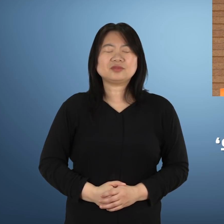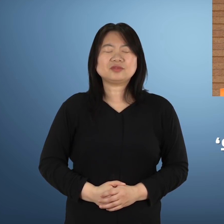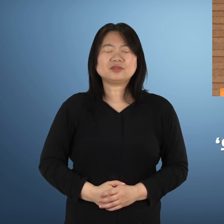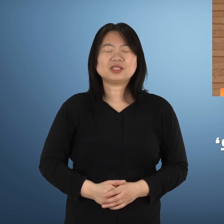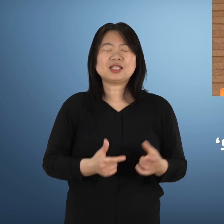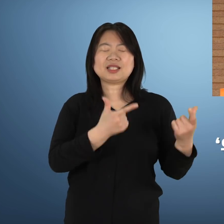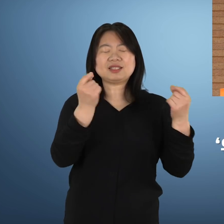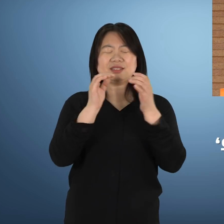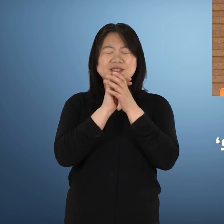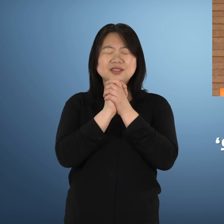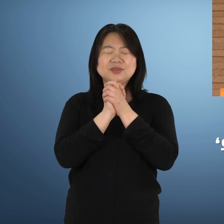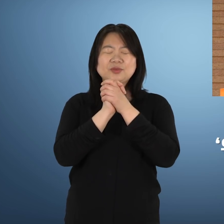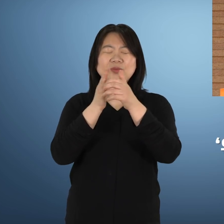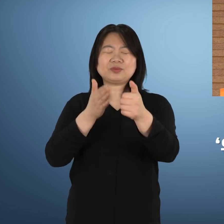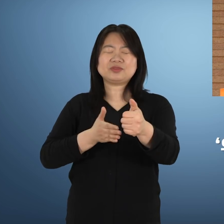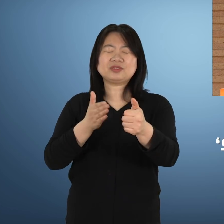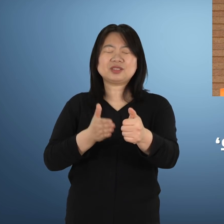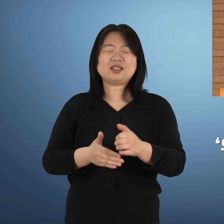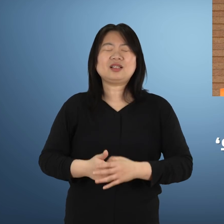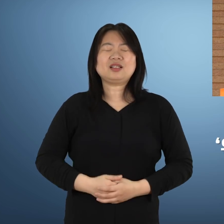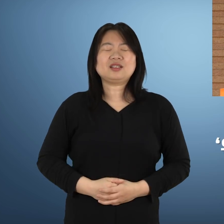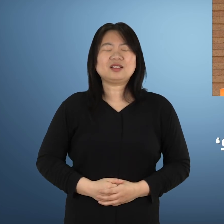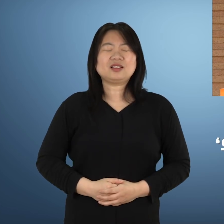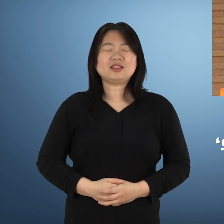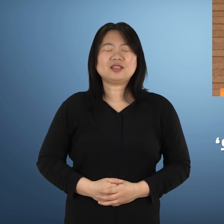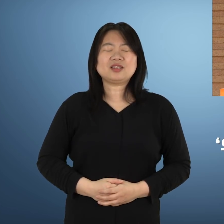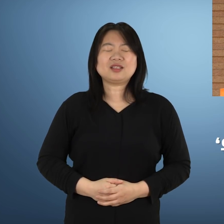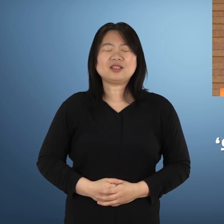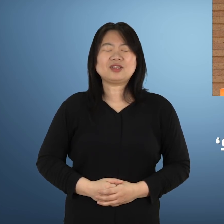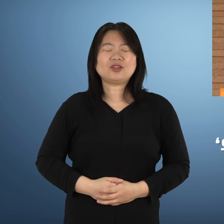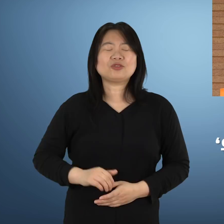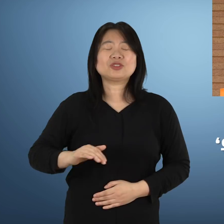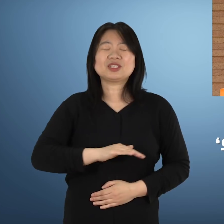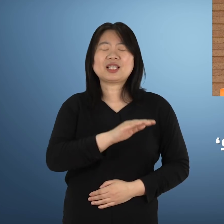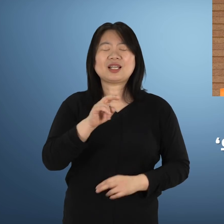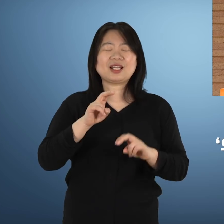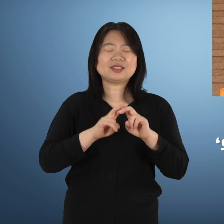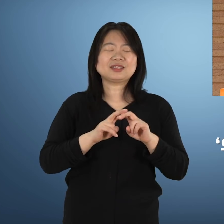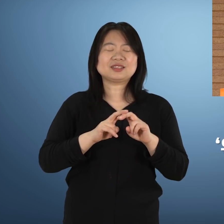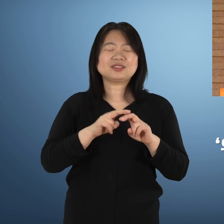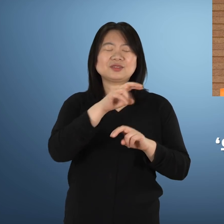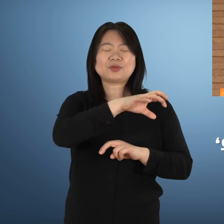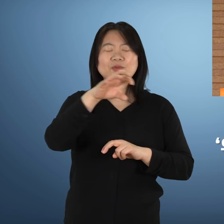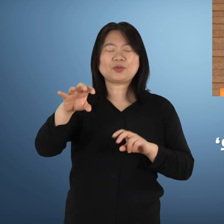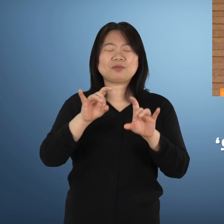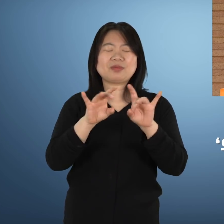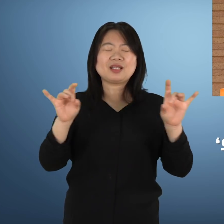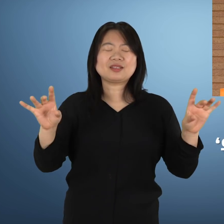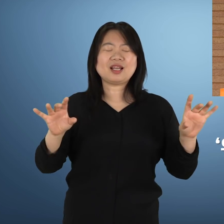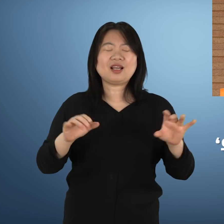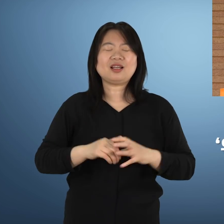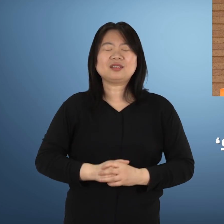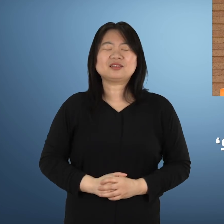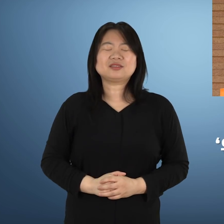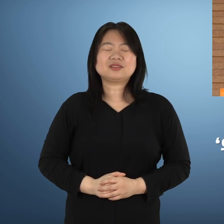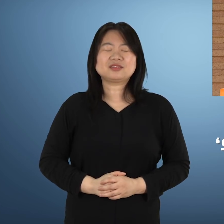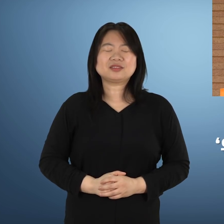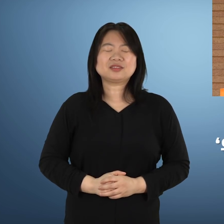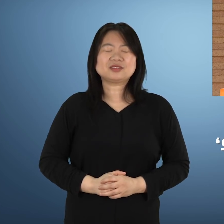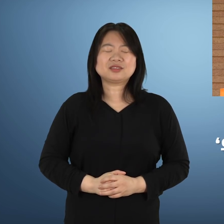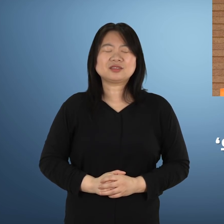우리 한번 기도하겠습니다. 우리 계신 그 처소에서 머물러 서 있는 그